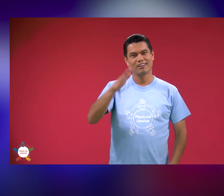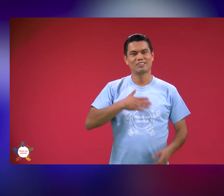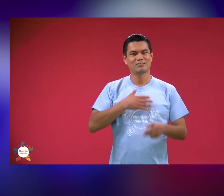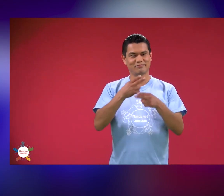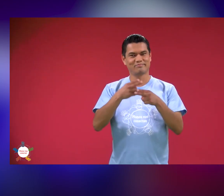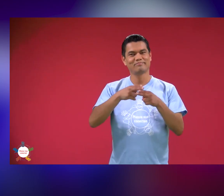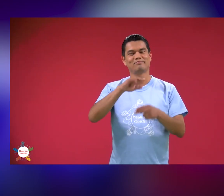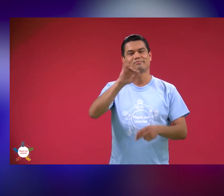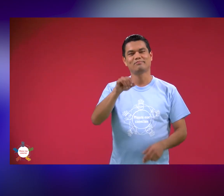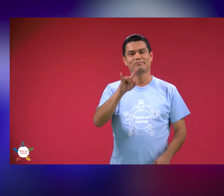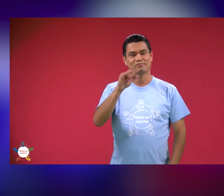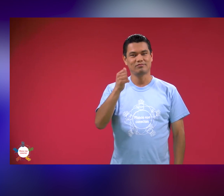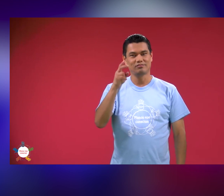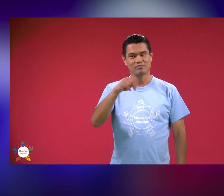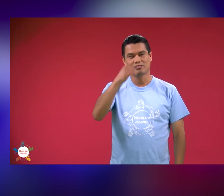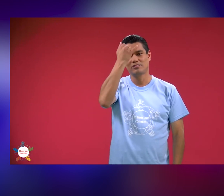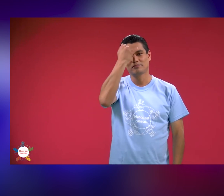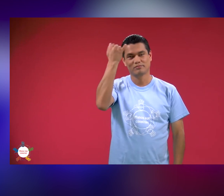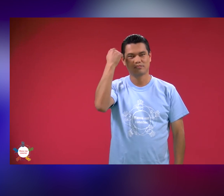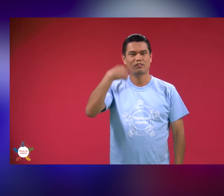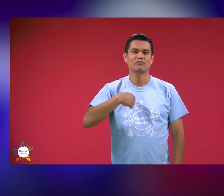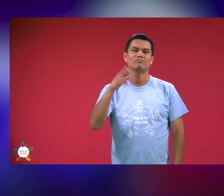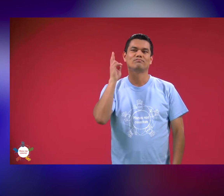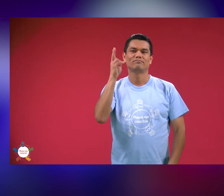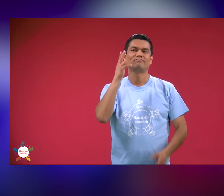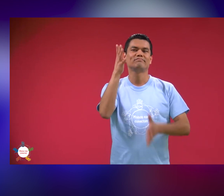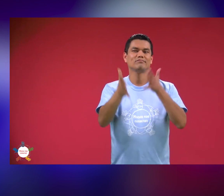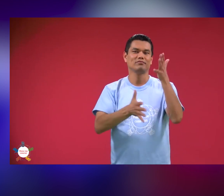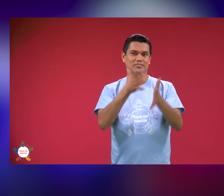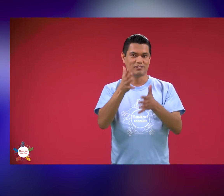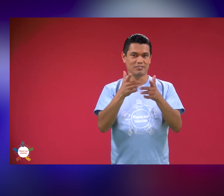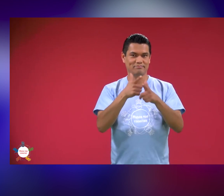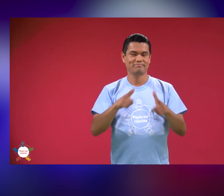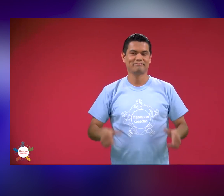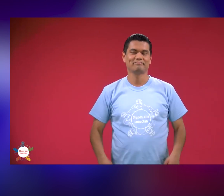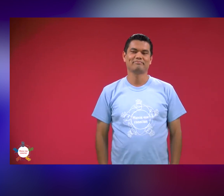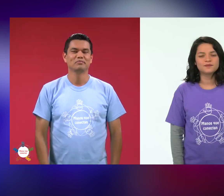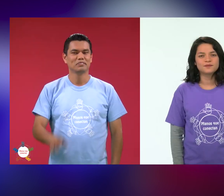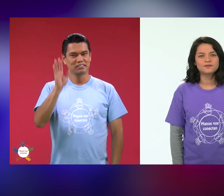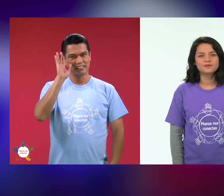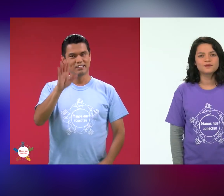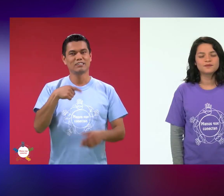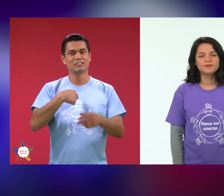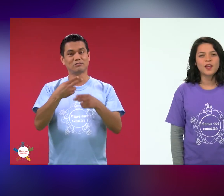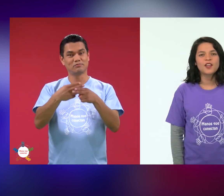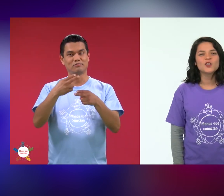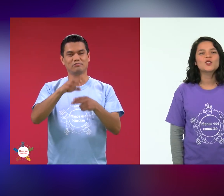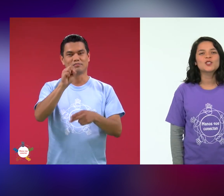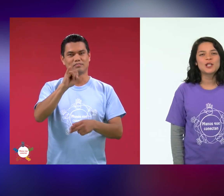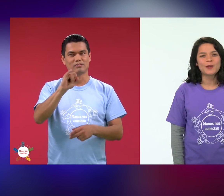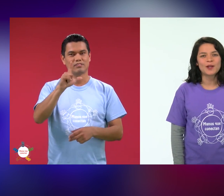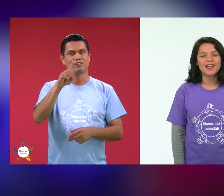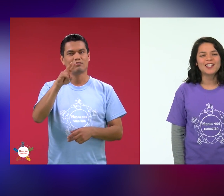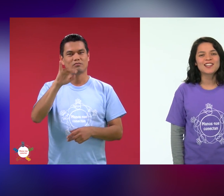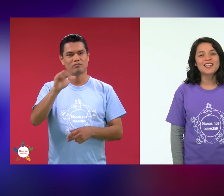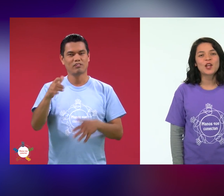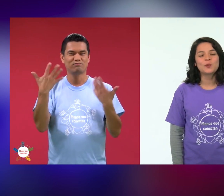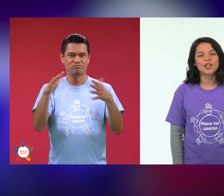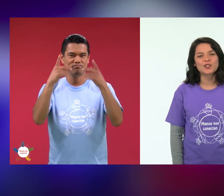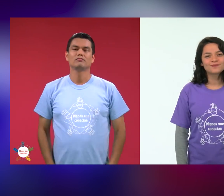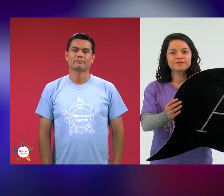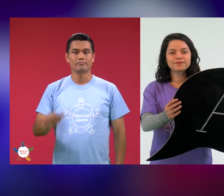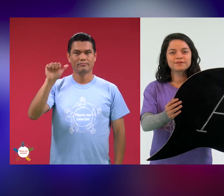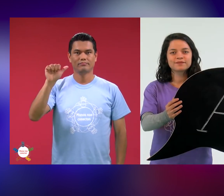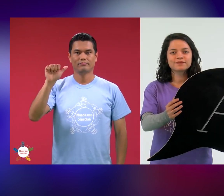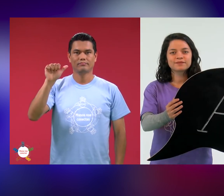es la representación manual de cada una de las letras que componen el alfabeto. Es como deletrear en el aire en vez de realizarlo en un